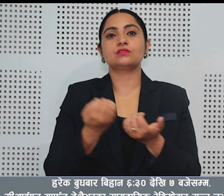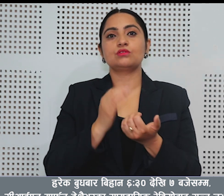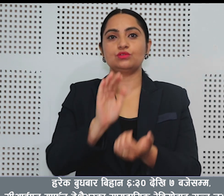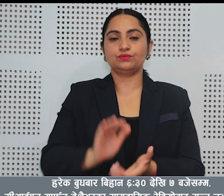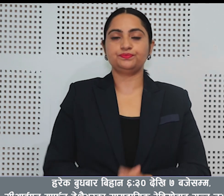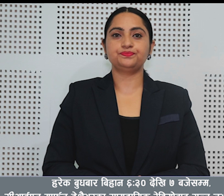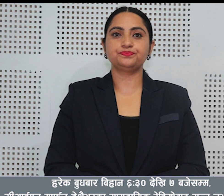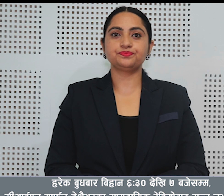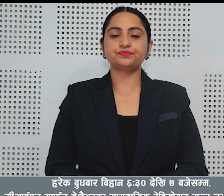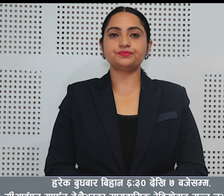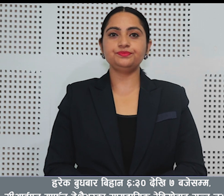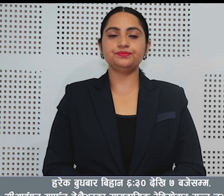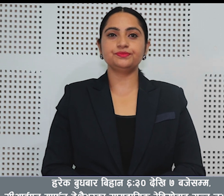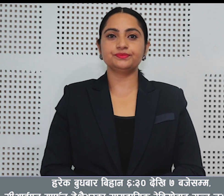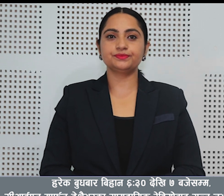गर्नेछौँ।